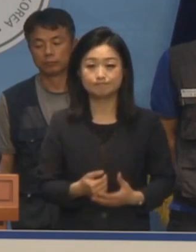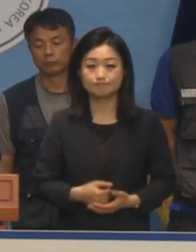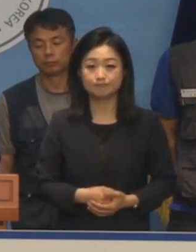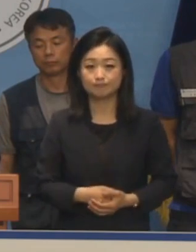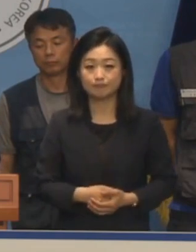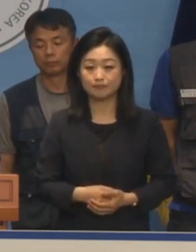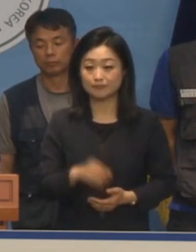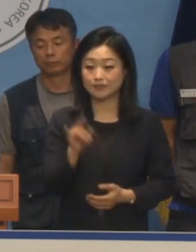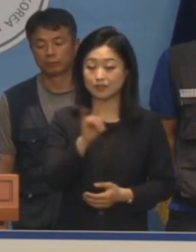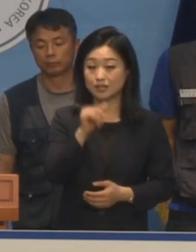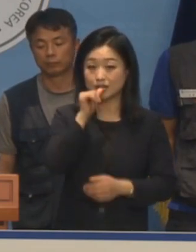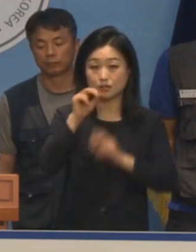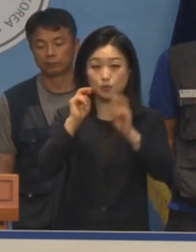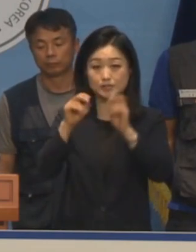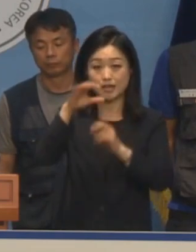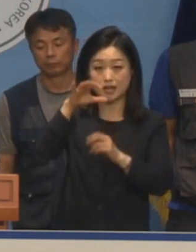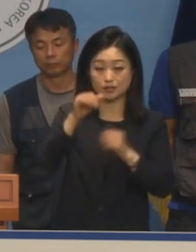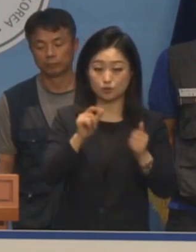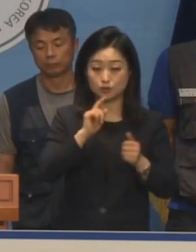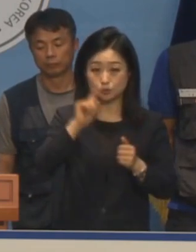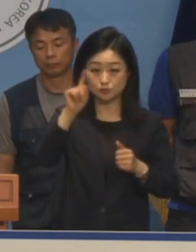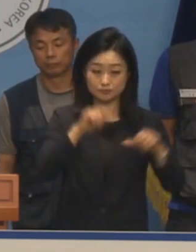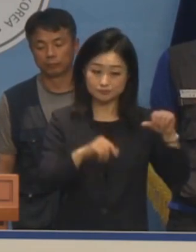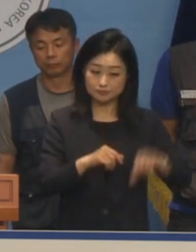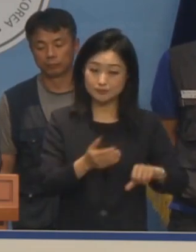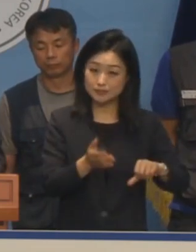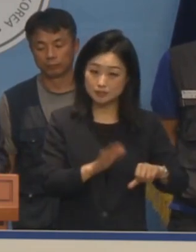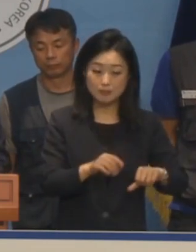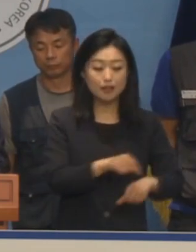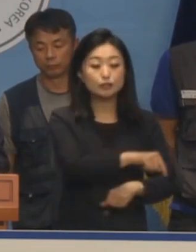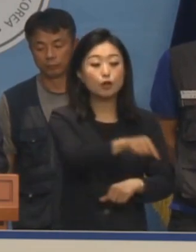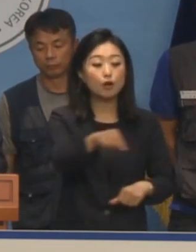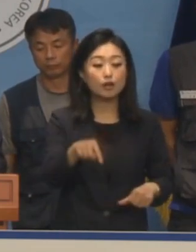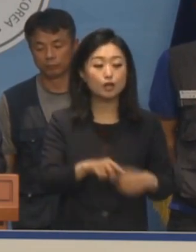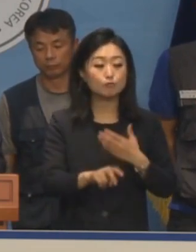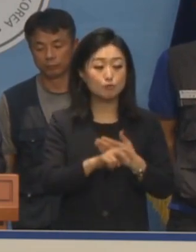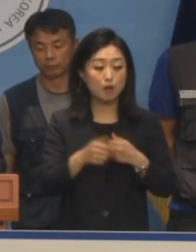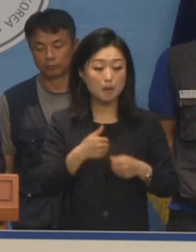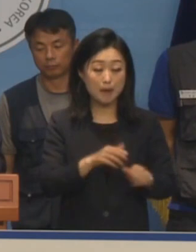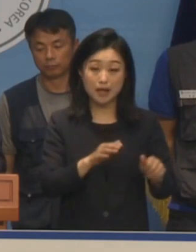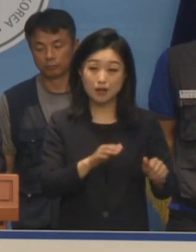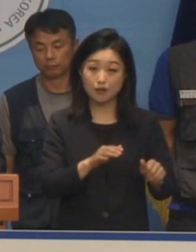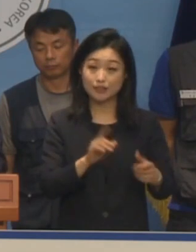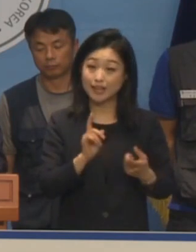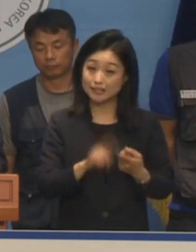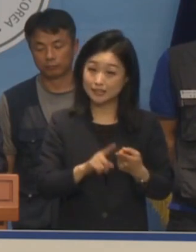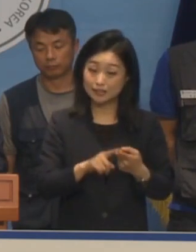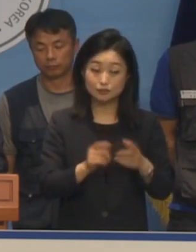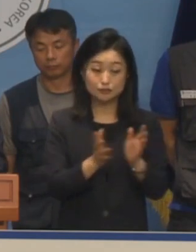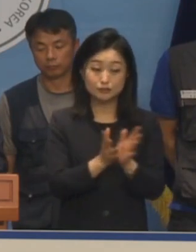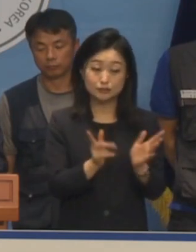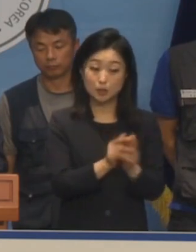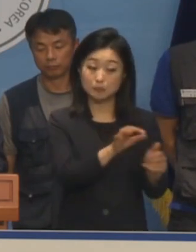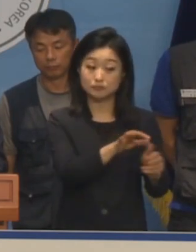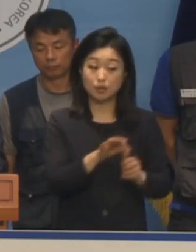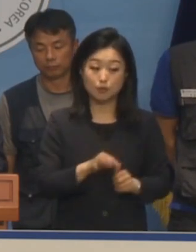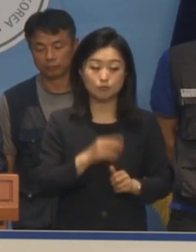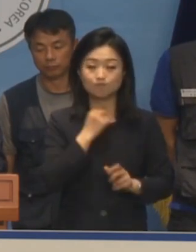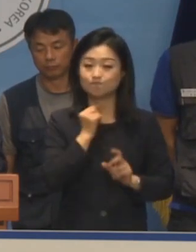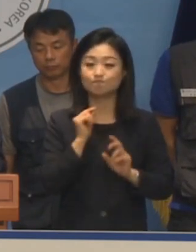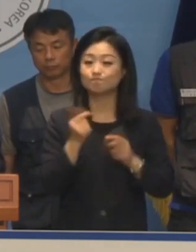즉 현대제철에 소송은지만 너희가 주장한 대로 불법 공정에 직접 채용 하지